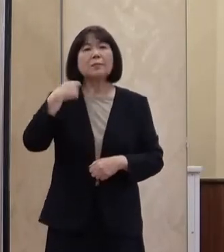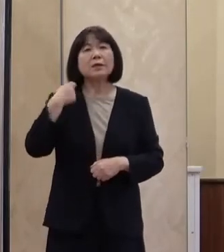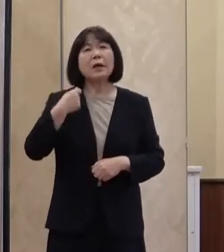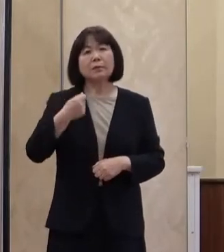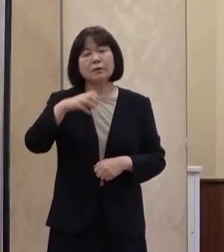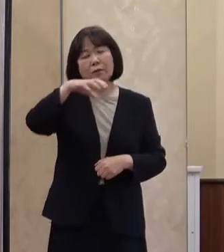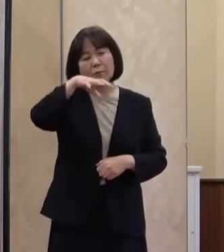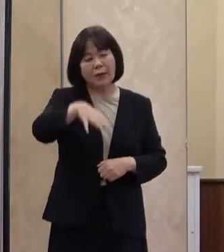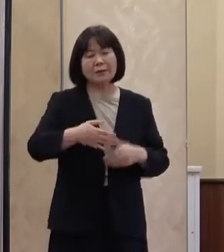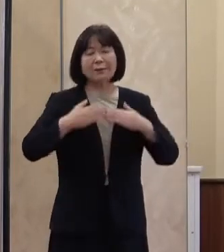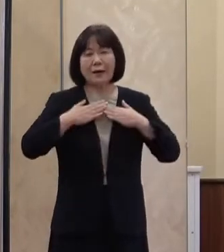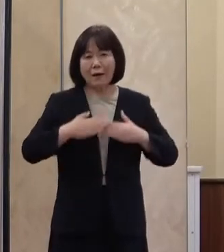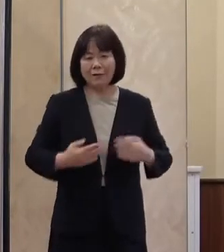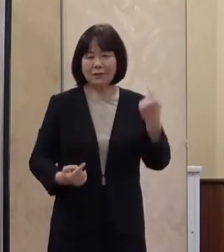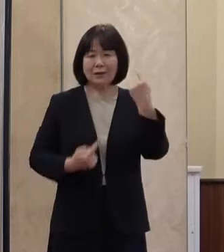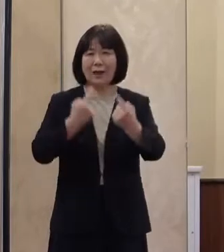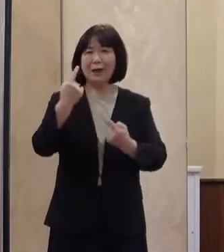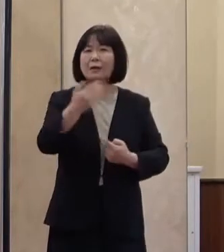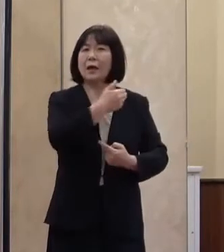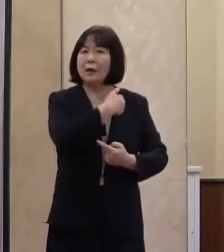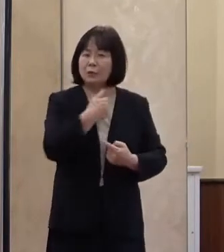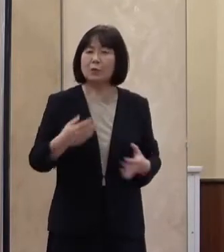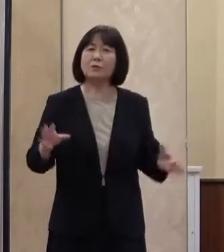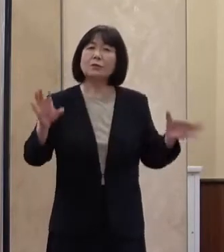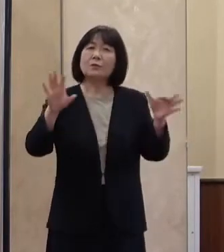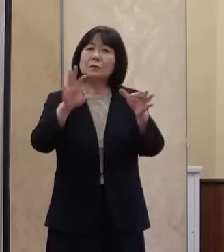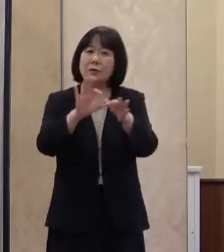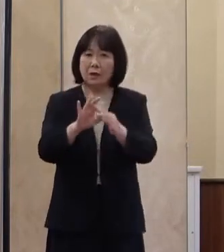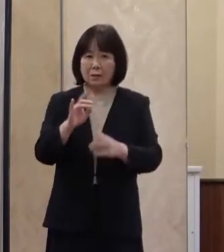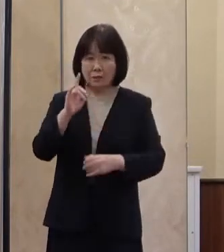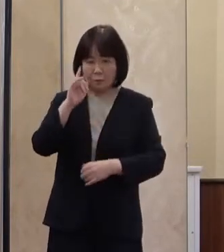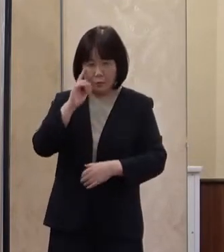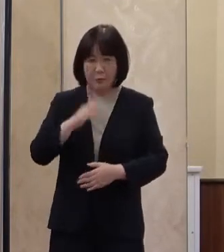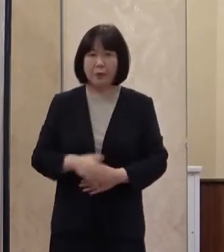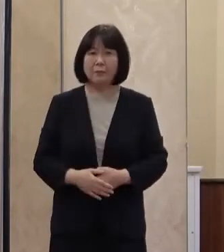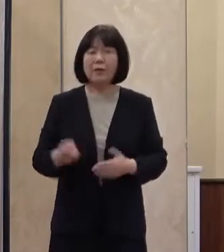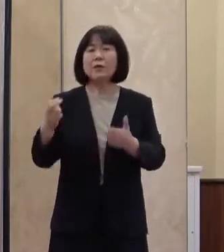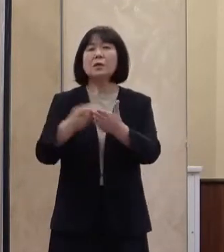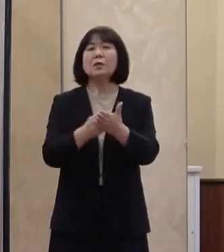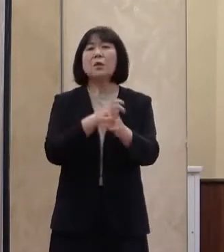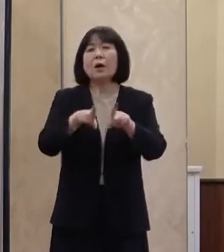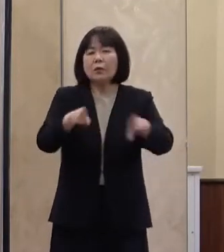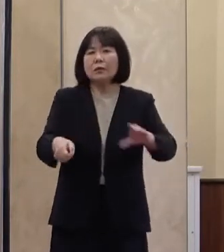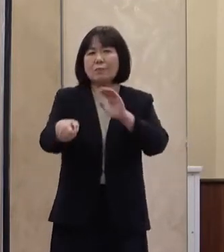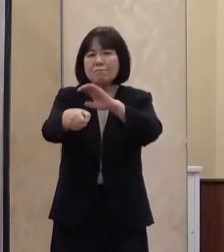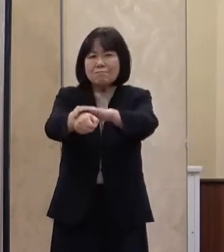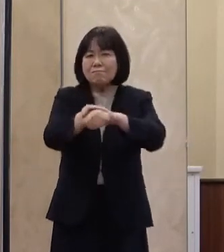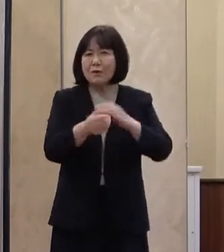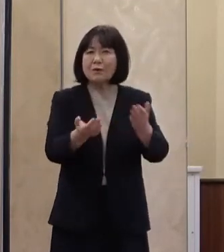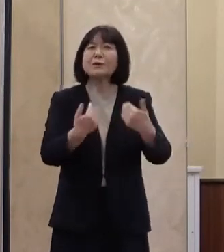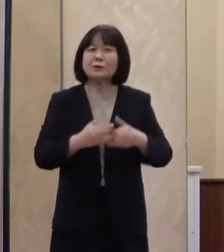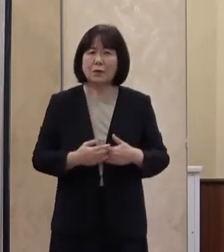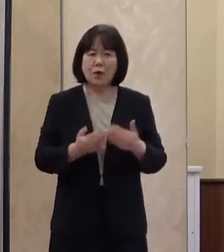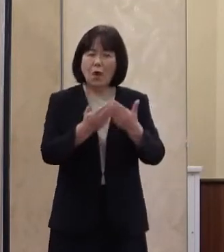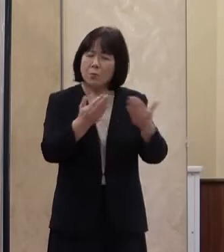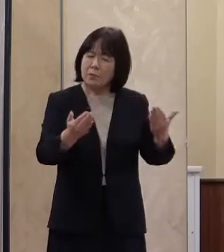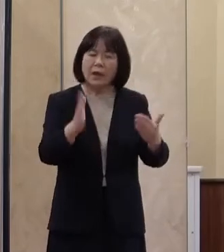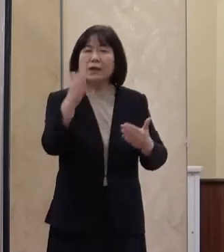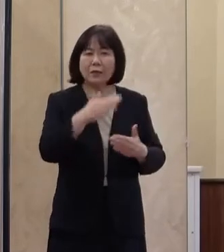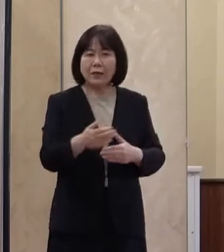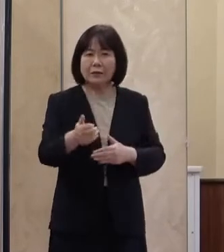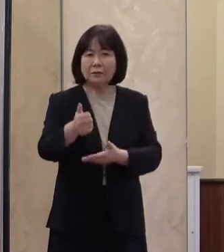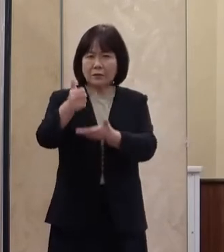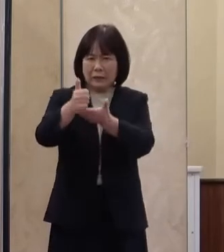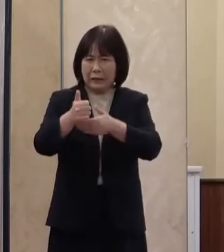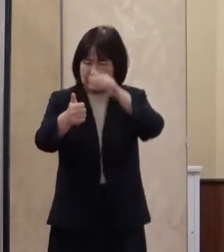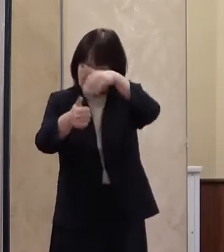来ていただけることにもつながると思います。で、違法なものは当然取り締まらなきゃいけない。店を取り締まっているというよりは客引きを取り締